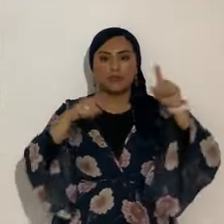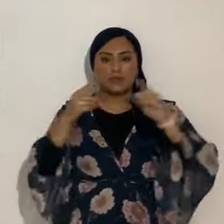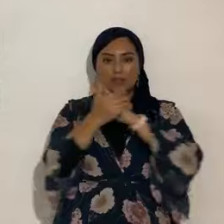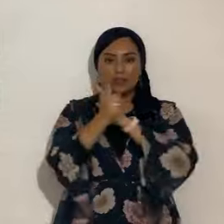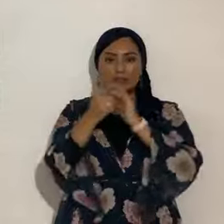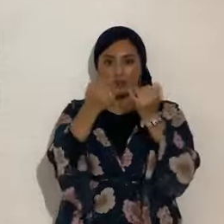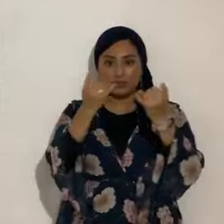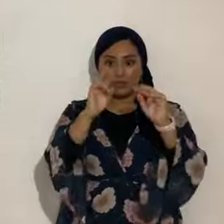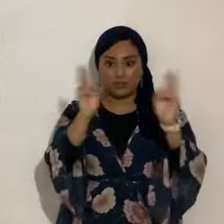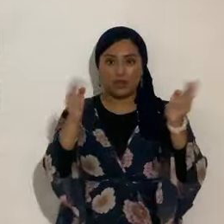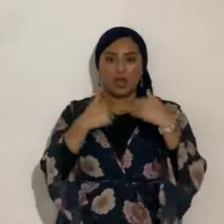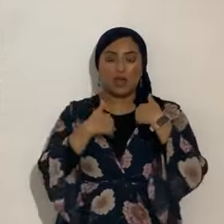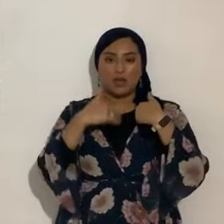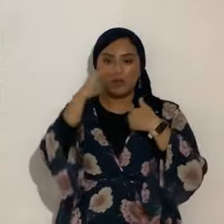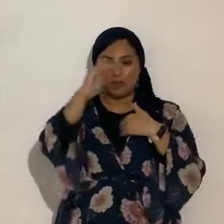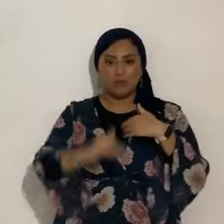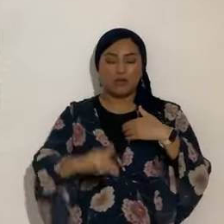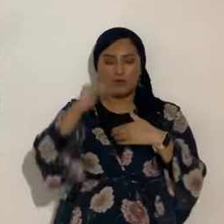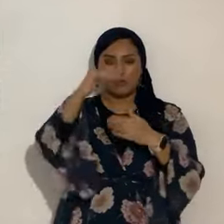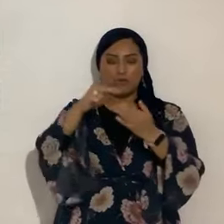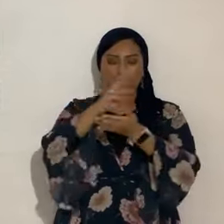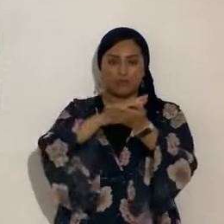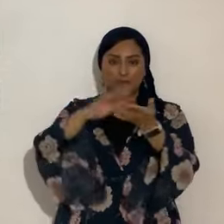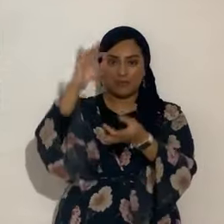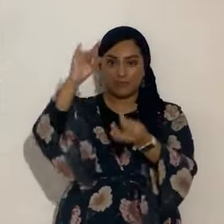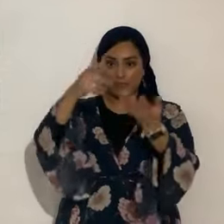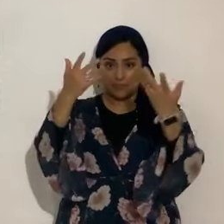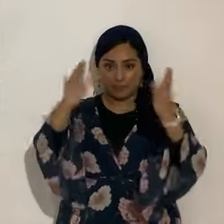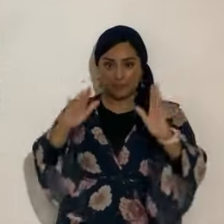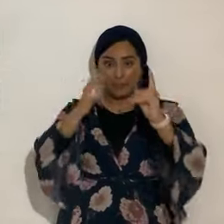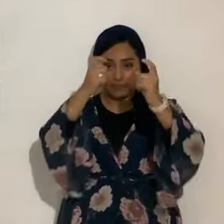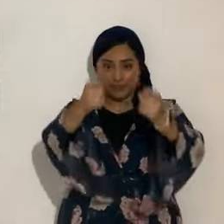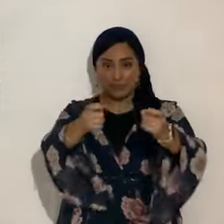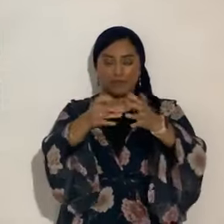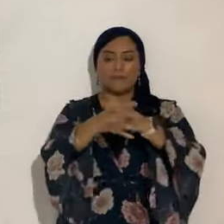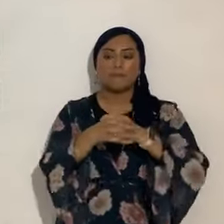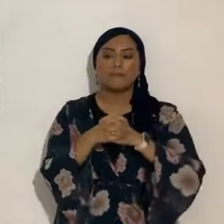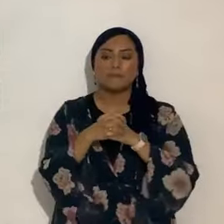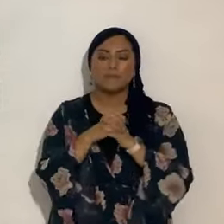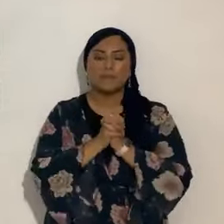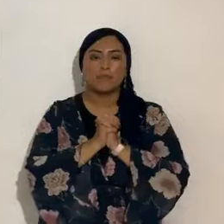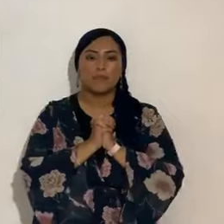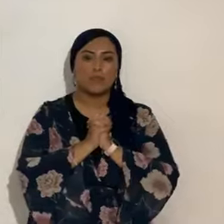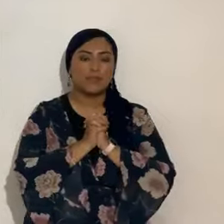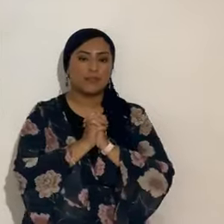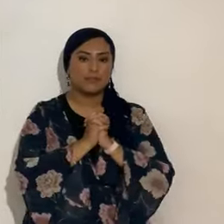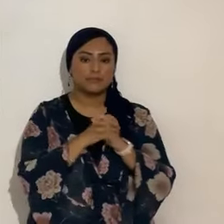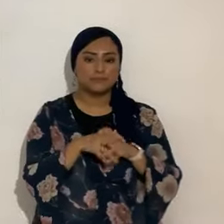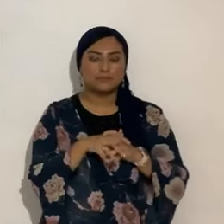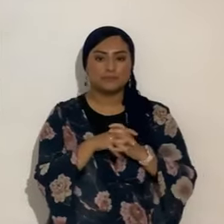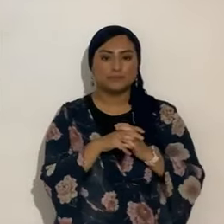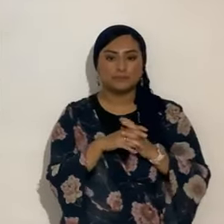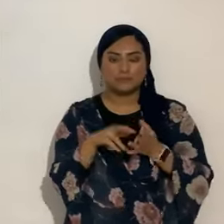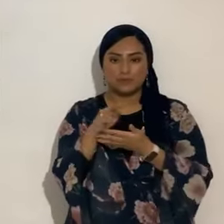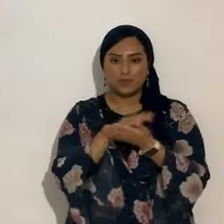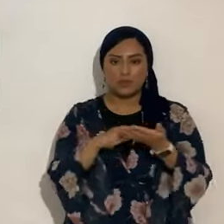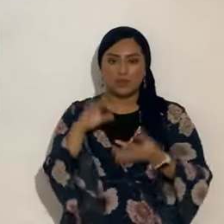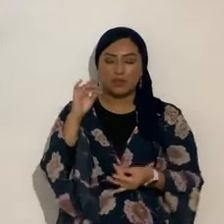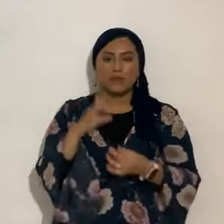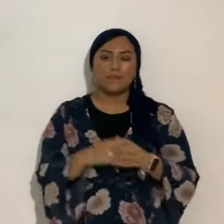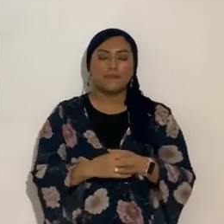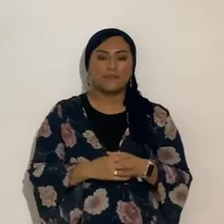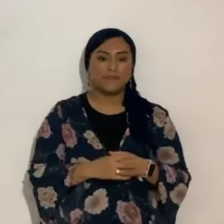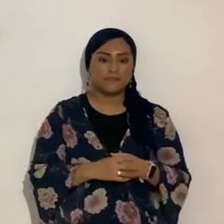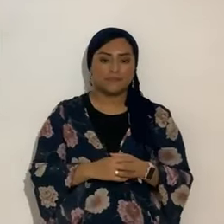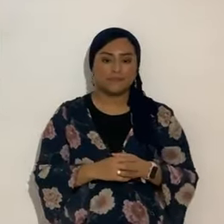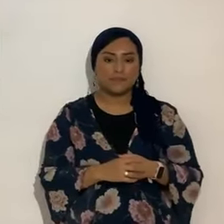que fuiste bautizado, recibiste el Tevilá del Ruach HaKodesh, ¿sí? Del Espíritu Santo, como algunos lo conocieron, el